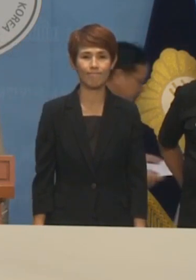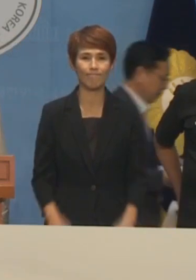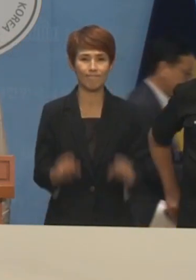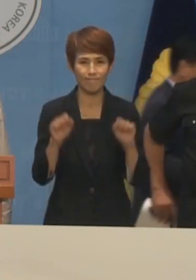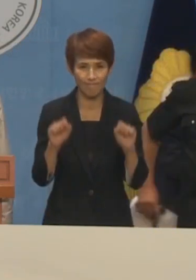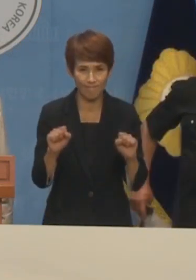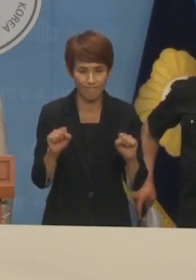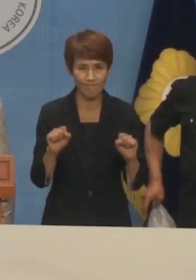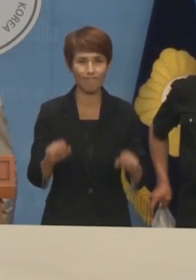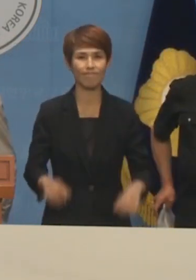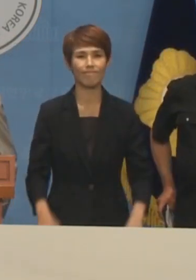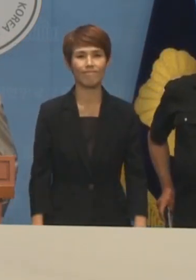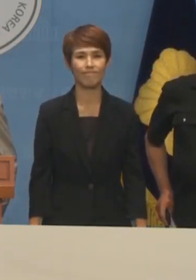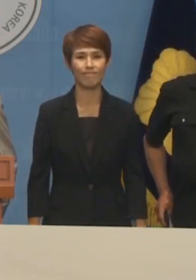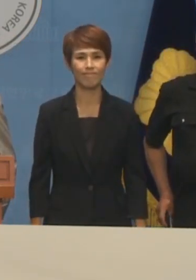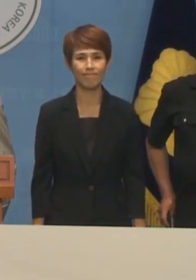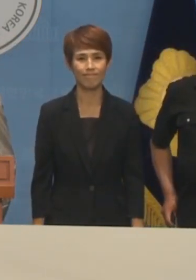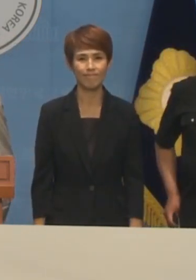안녕하십니까.